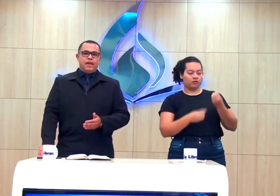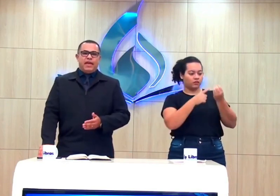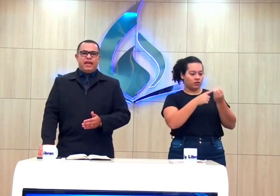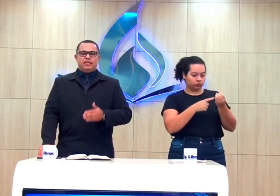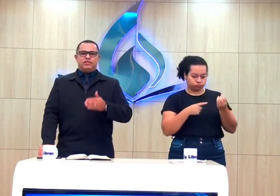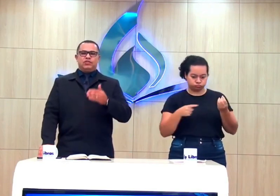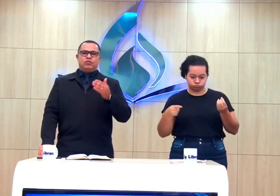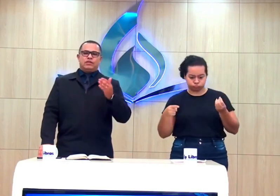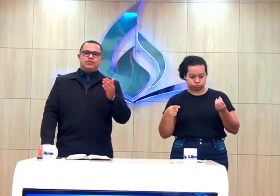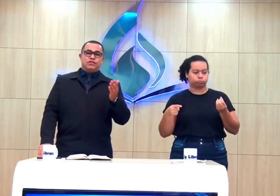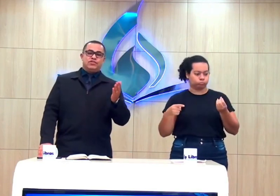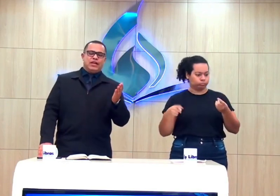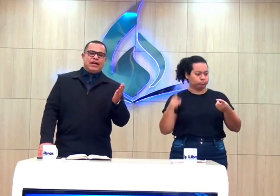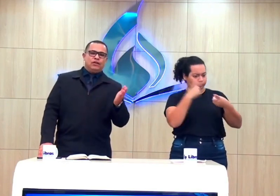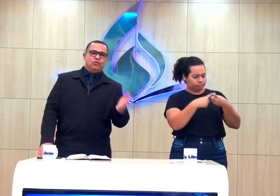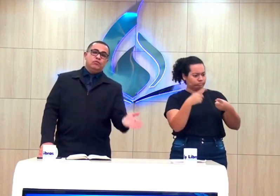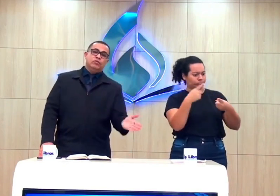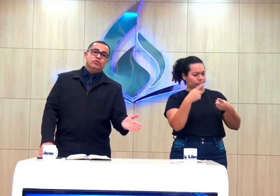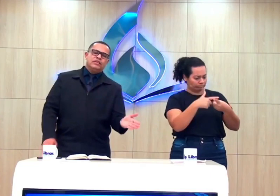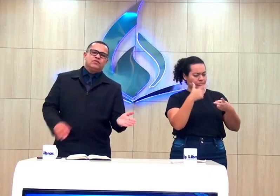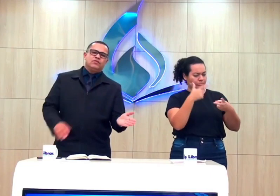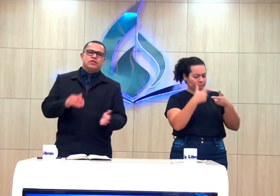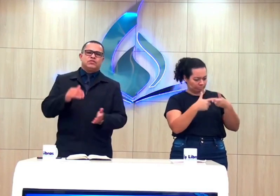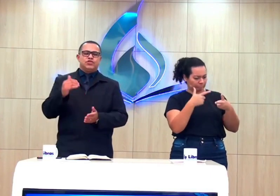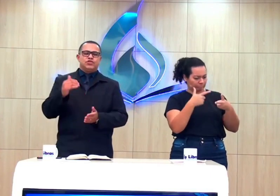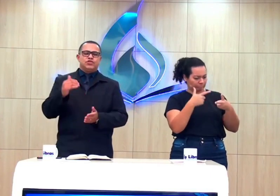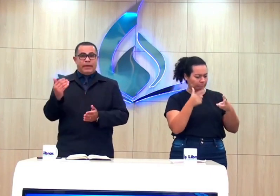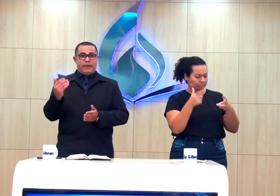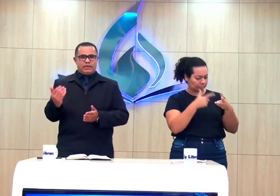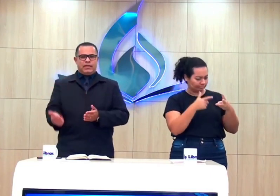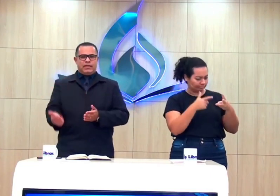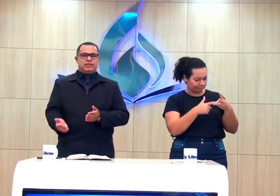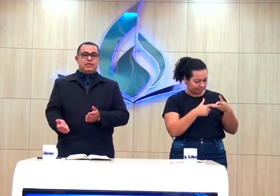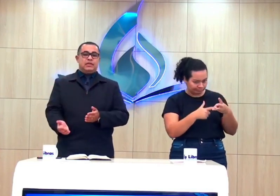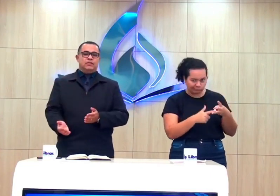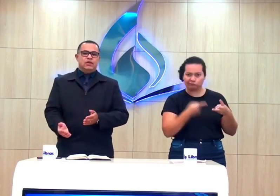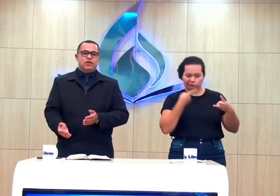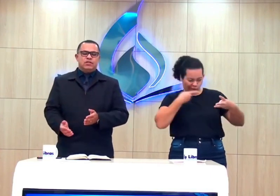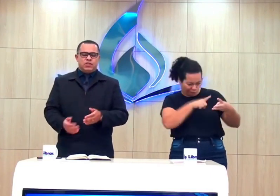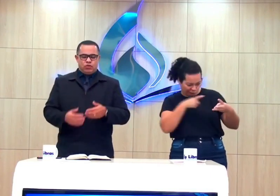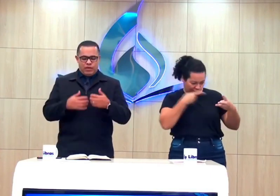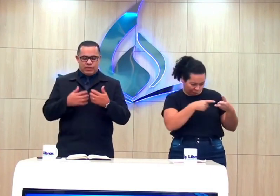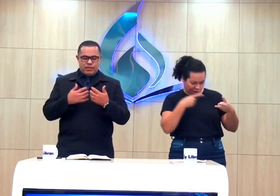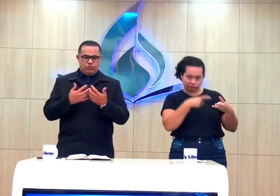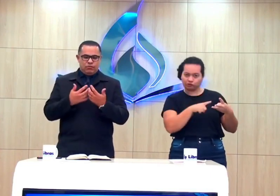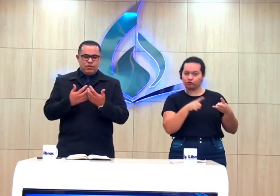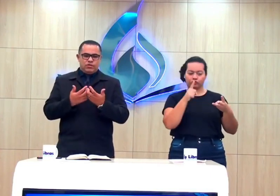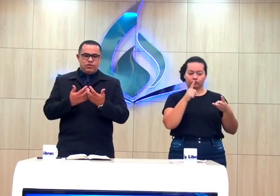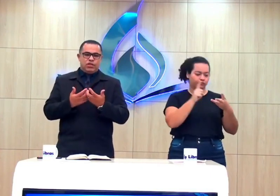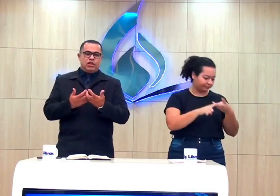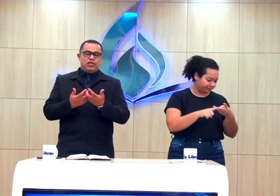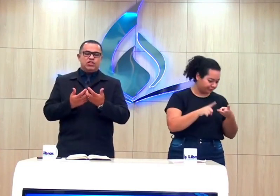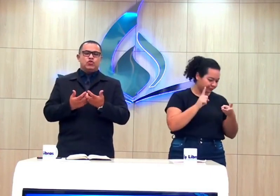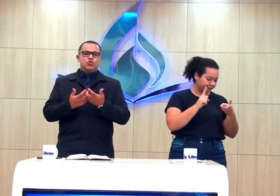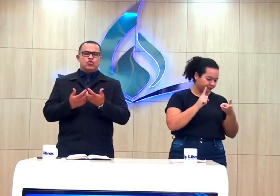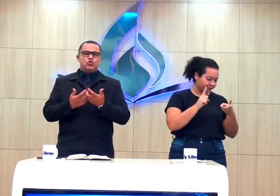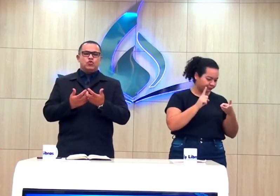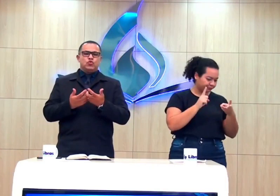dele, em situações de calúnia, em situações de perseguição, situação